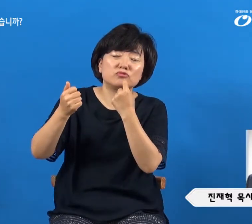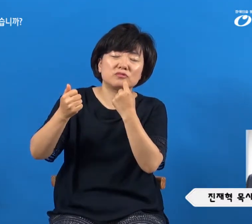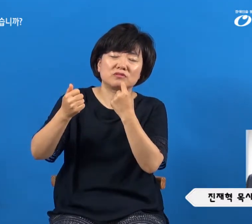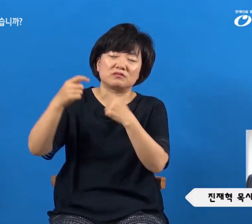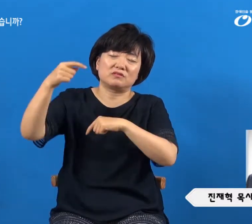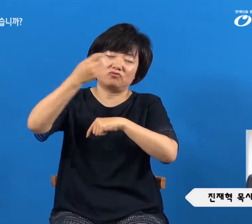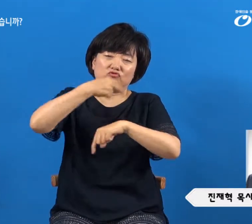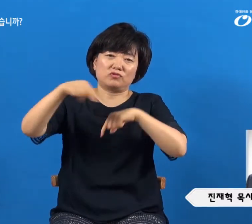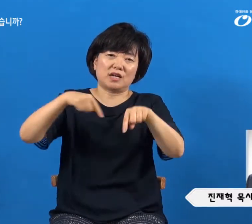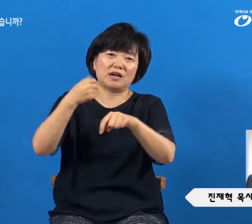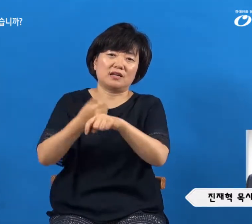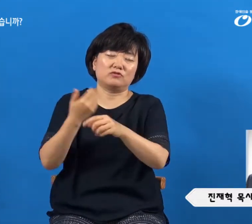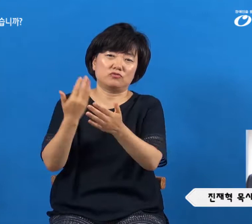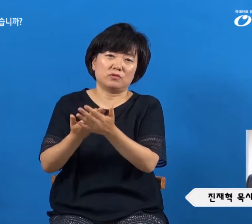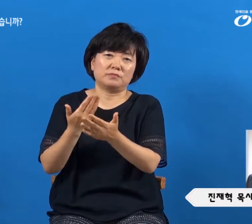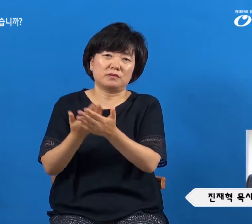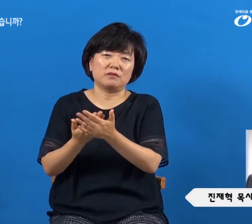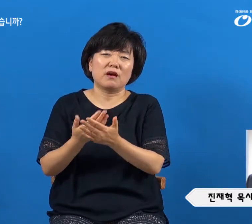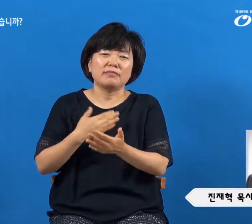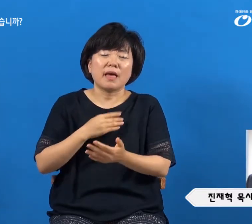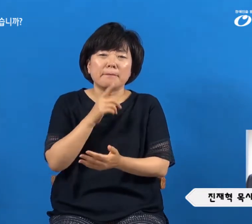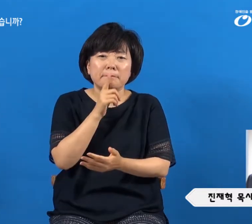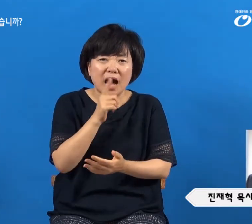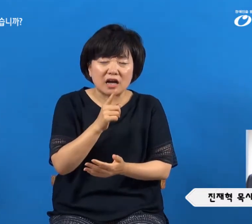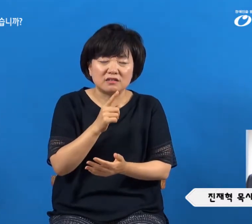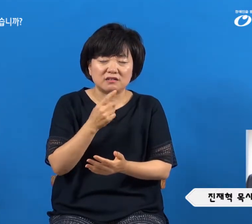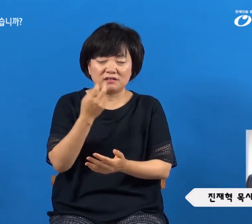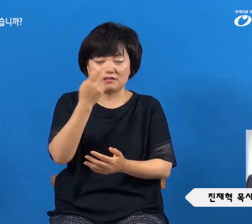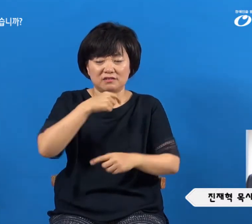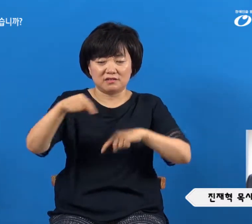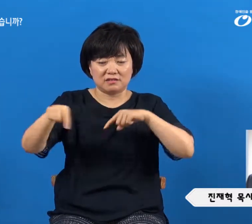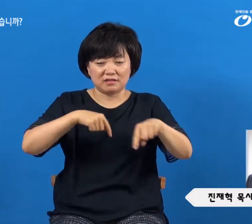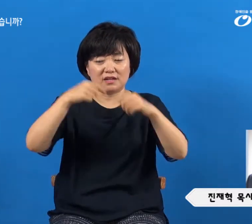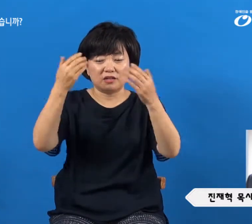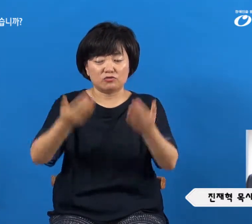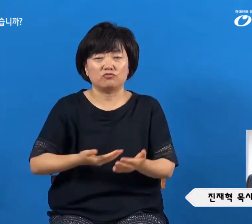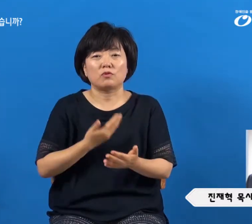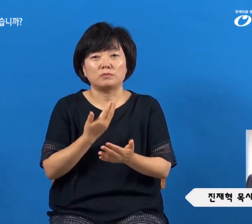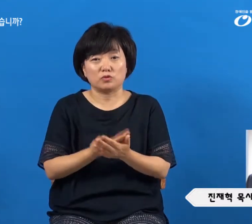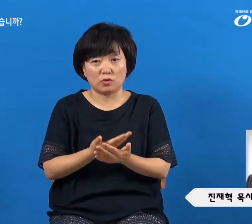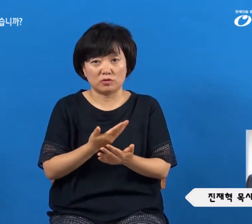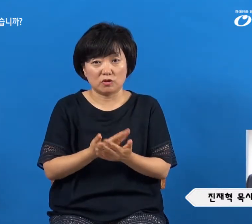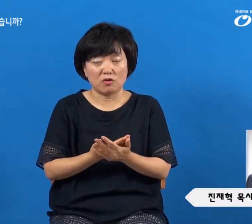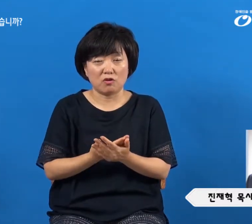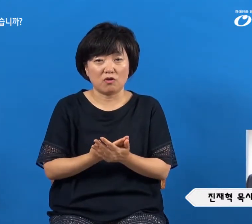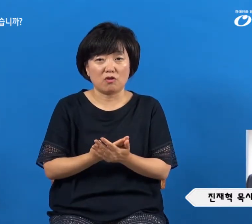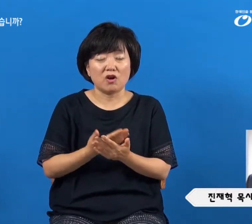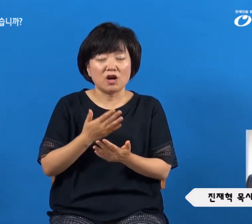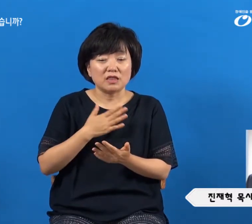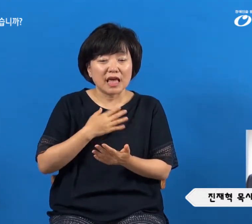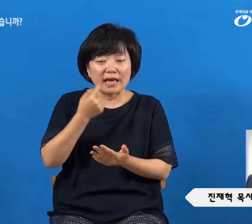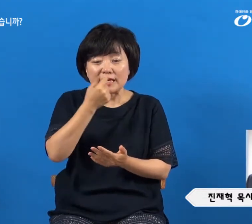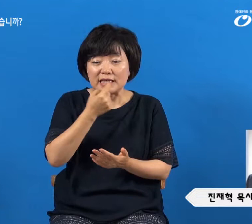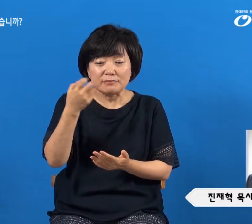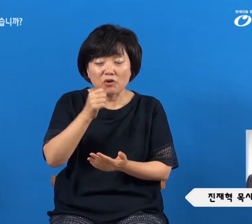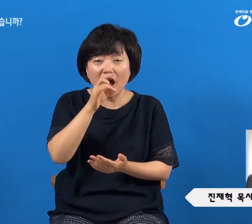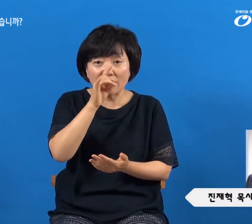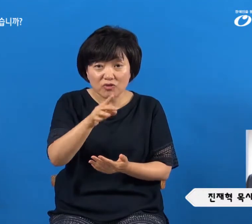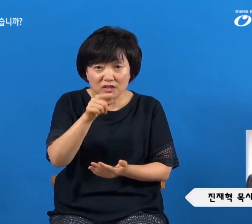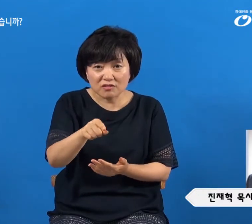주장해 주십시오. 하나님이 내 말을 컨트롤해 주십시오. 내 힘으로 할 수 없는